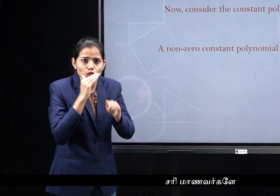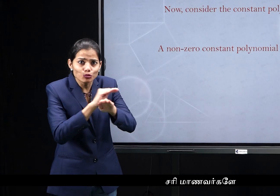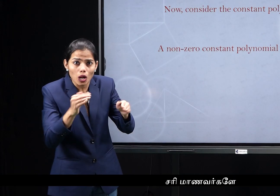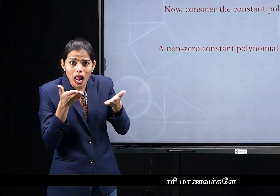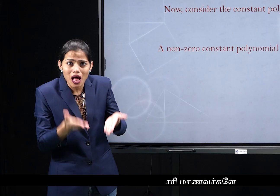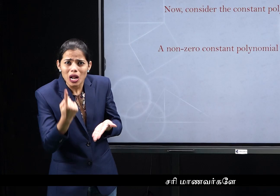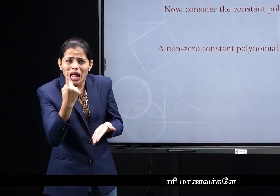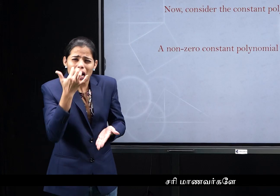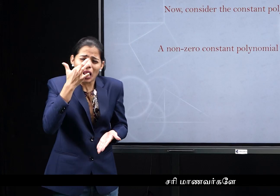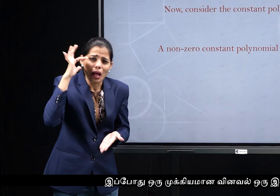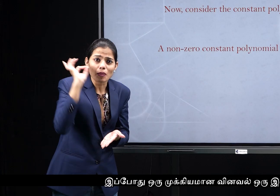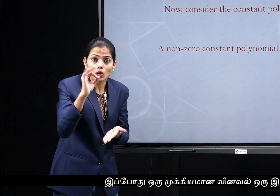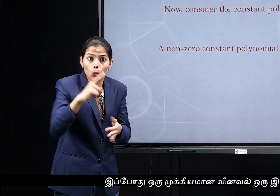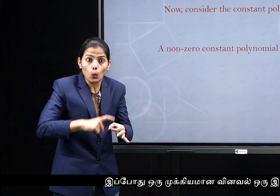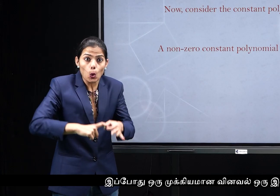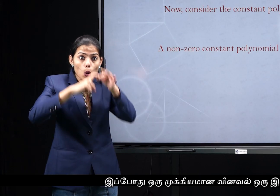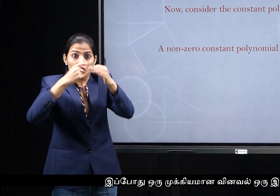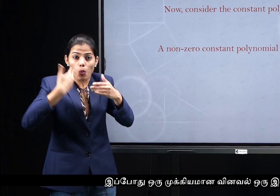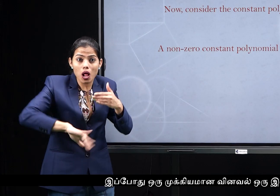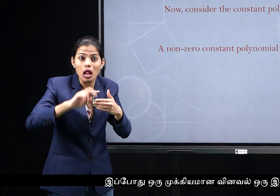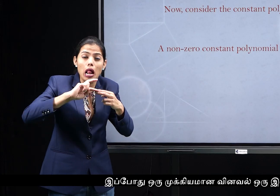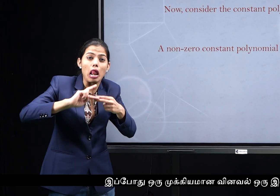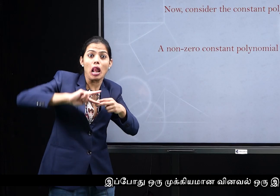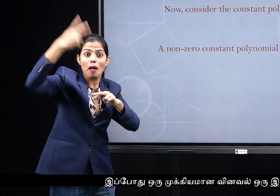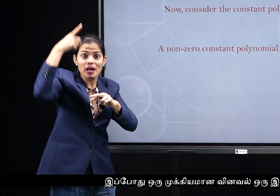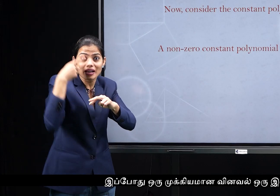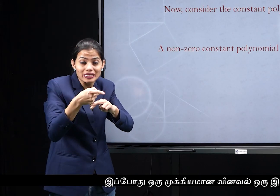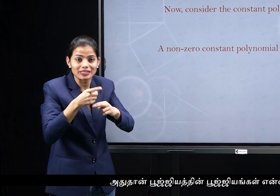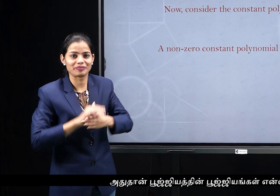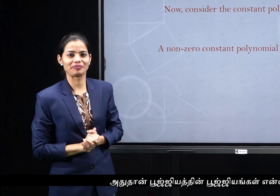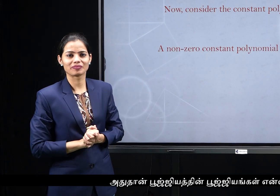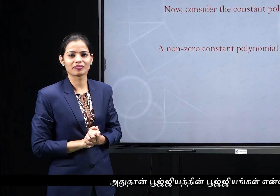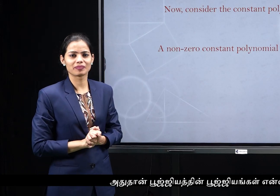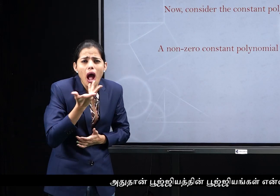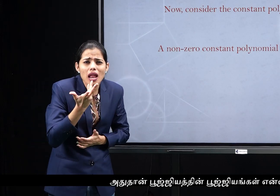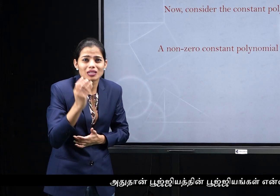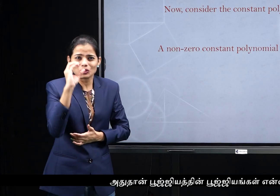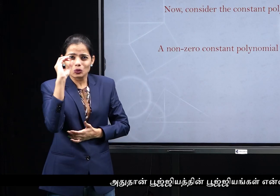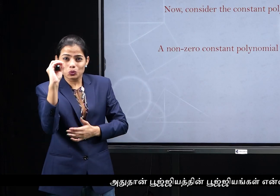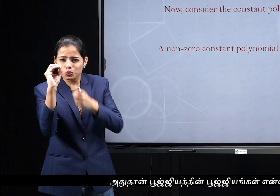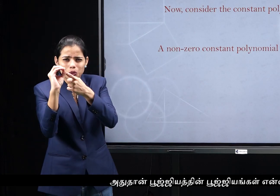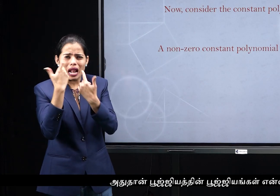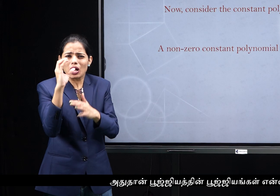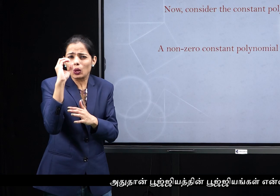சரி மாணவர்களே, இப்போது ஒரு முக்கியமான வினவல் ஒரு இனம். அதுதான் பூஜ்ஜியத்தின் பூஜ்ஜியங்கள்